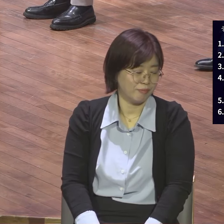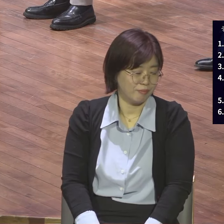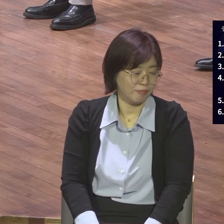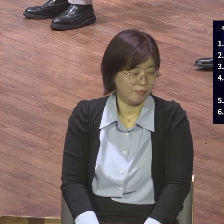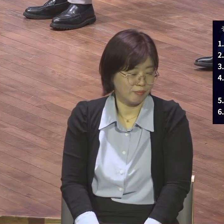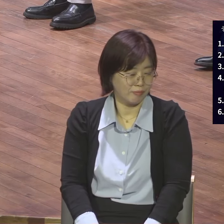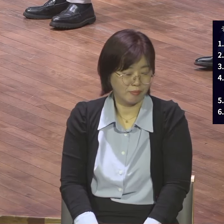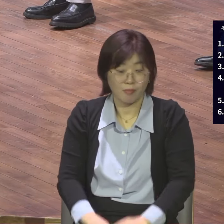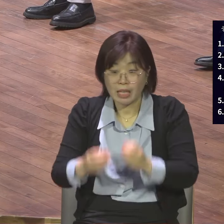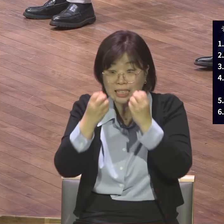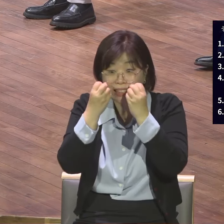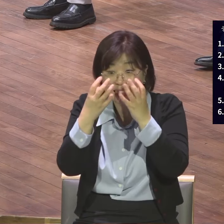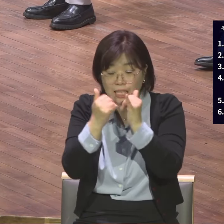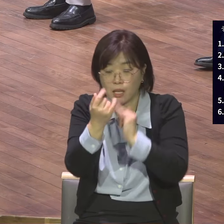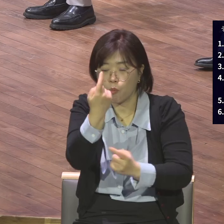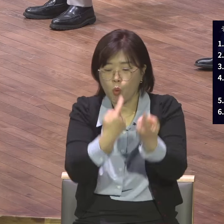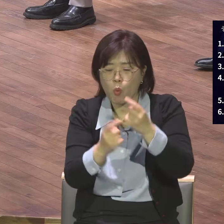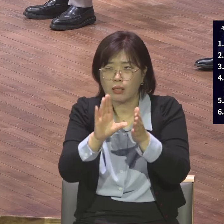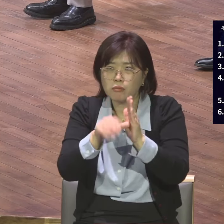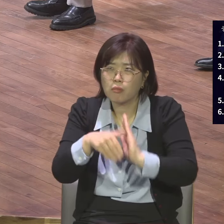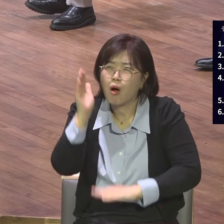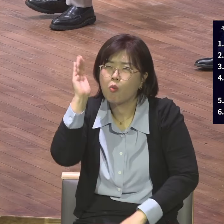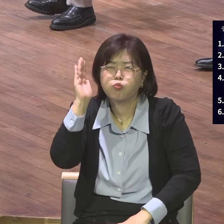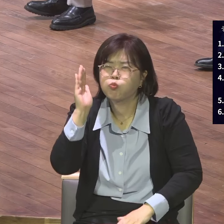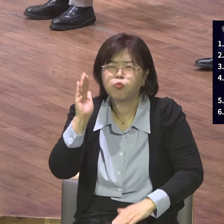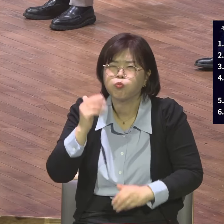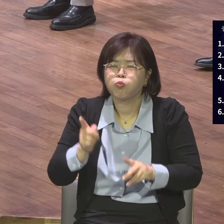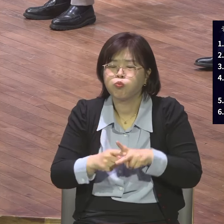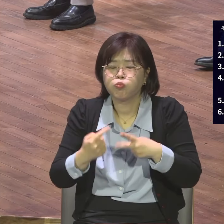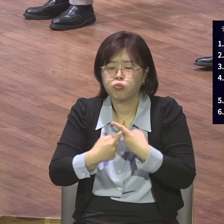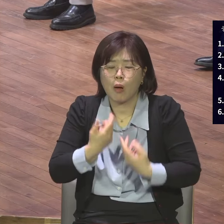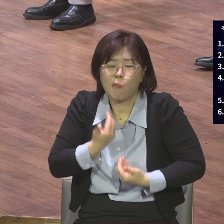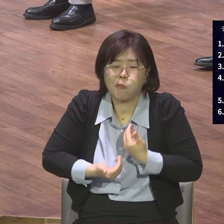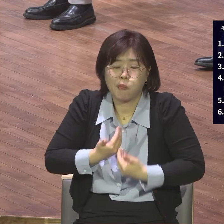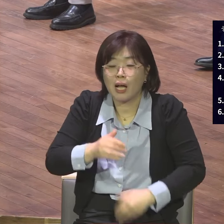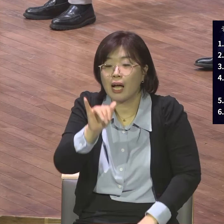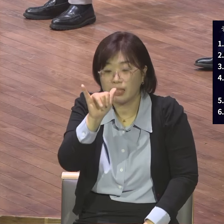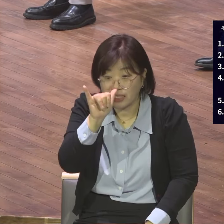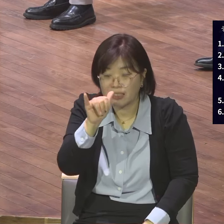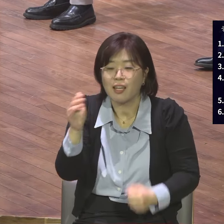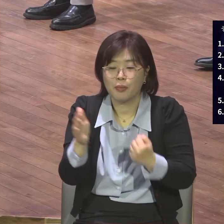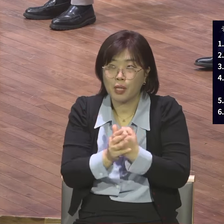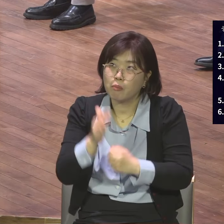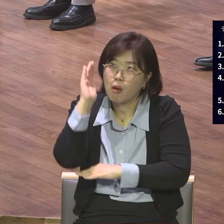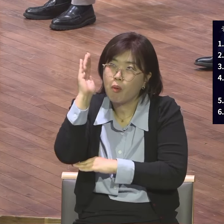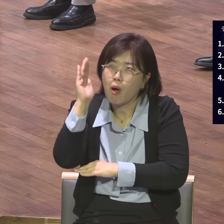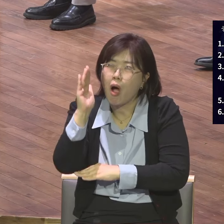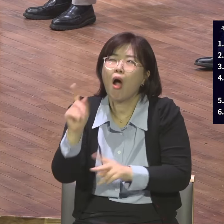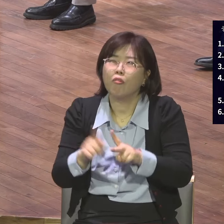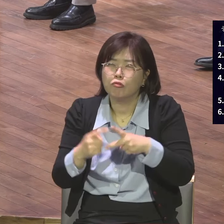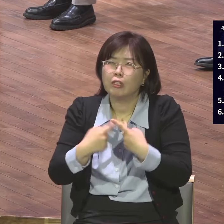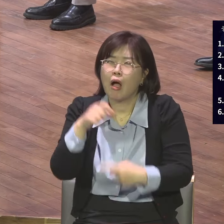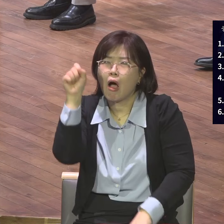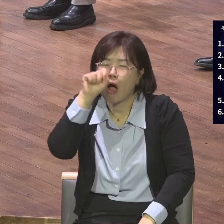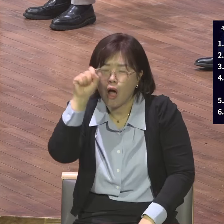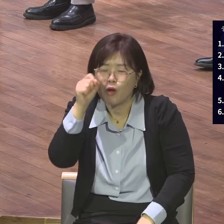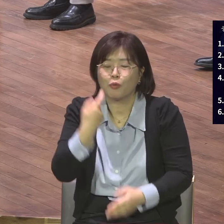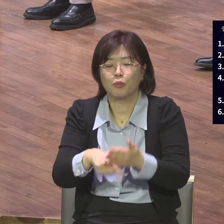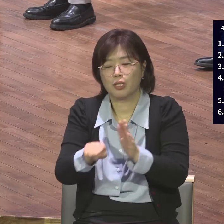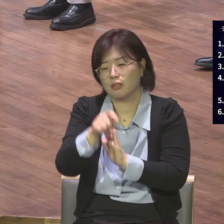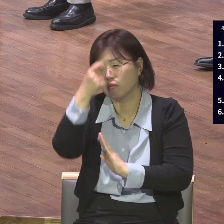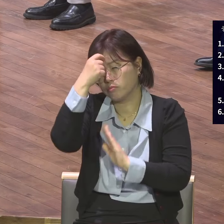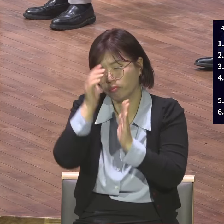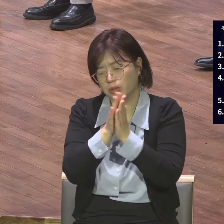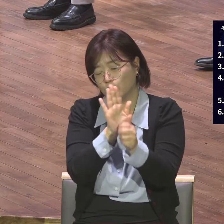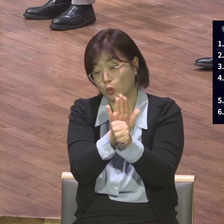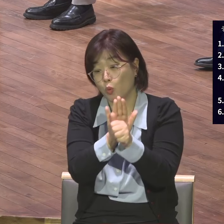주시옵시고 하나님 자녀의 신분과 권세를 누리게 하여 주시옵소서. 질병 치유입니다. 암환자 62명 중환자